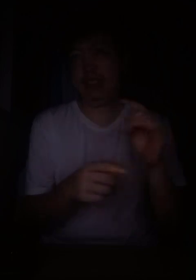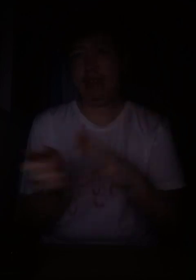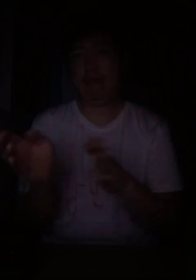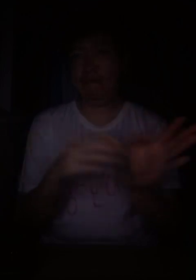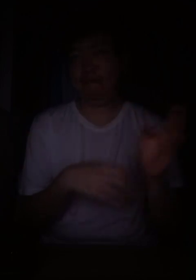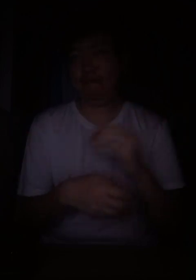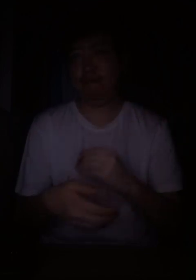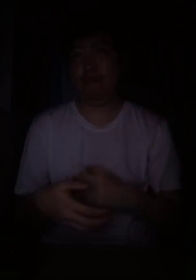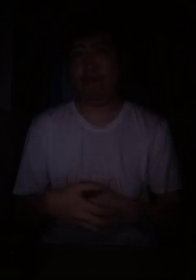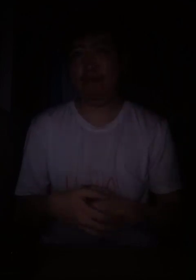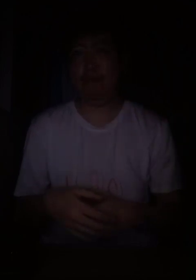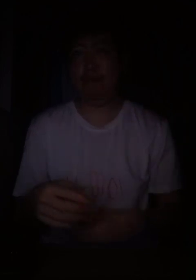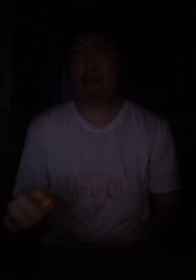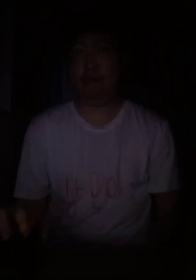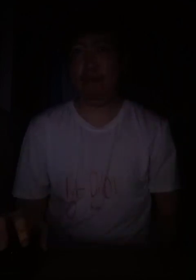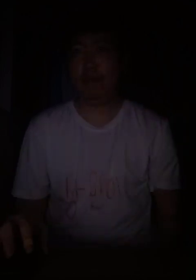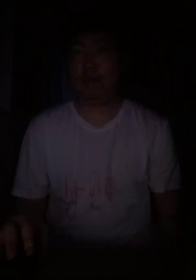넘겼습니다. MBC 뉴스 윤상문입니다.